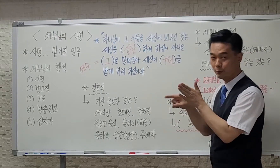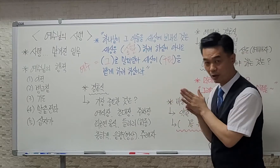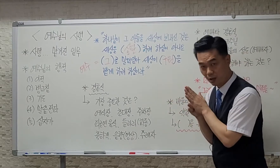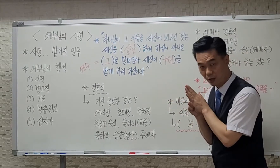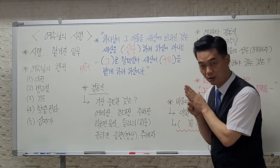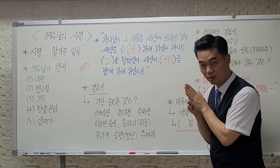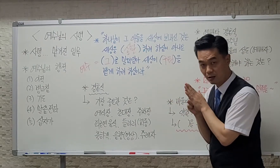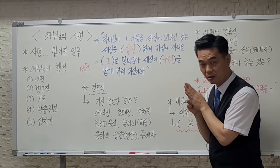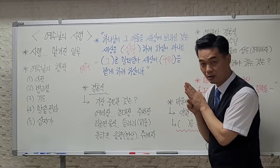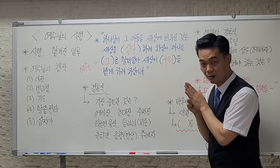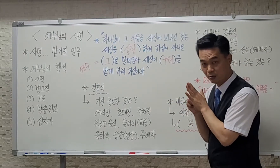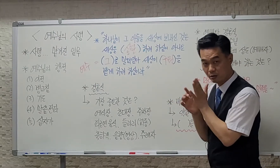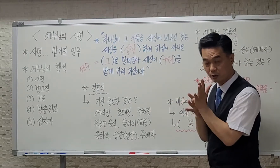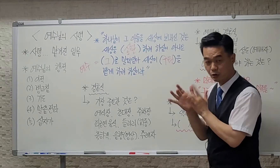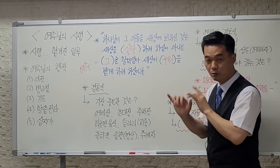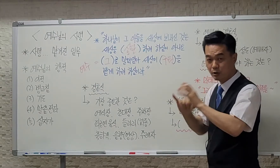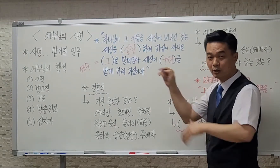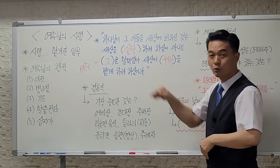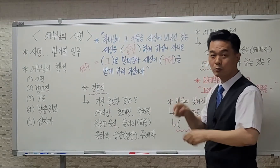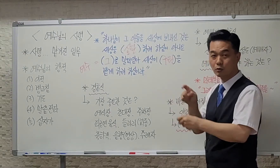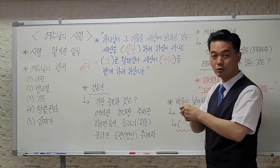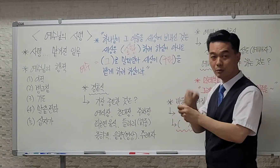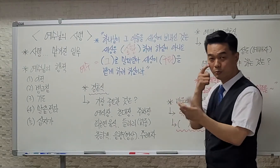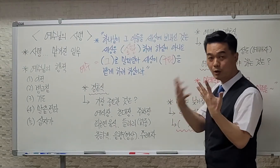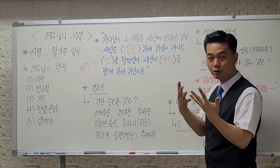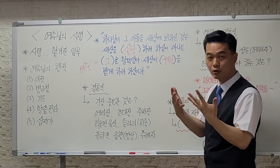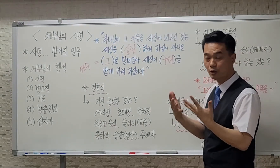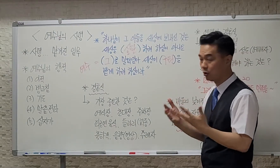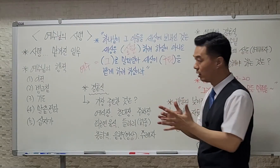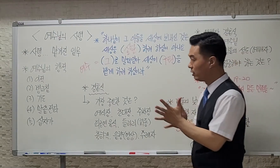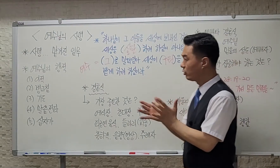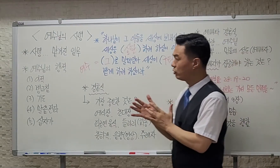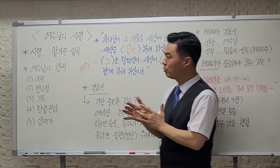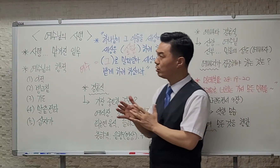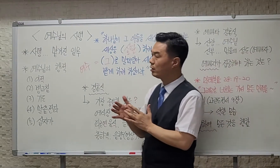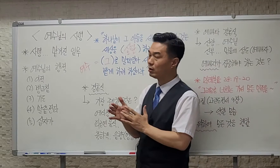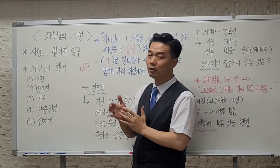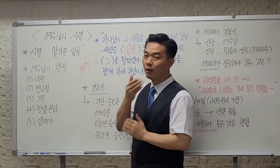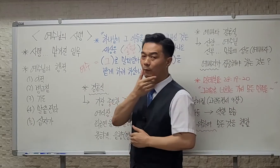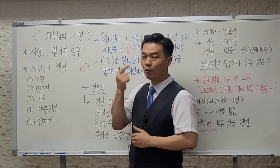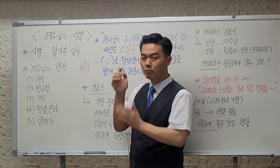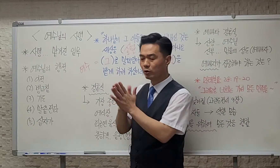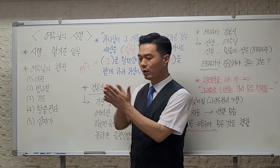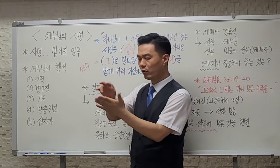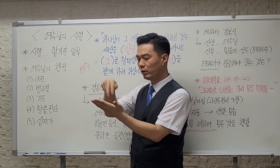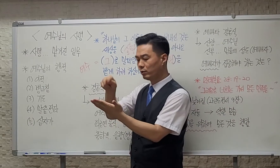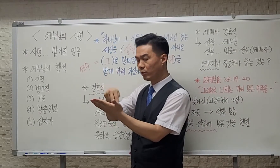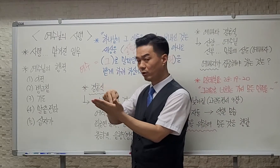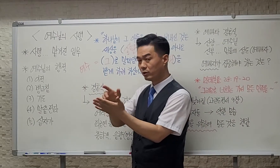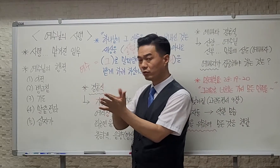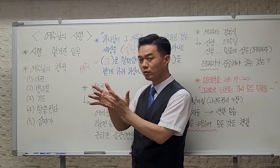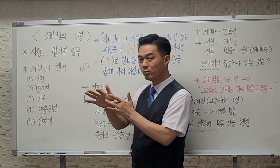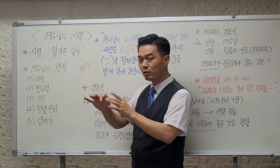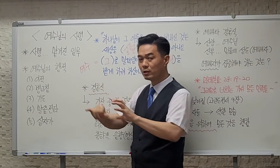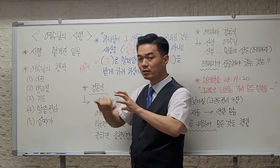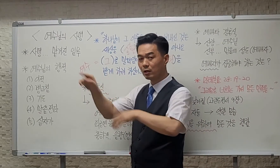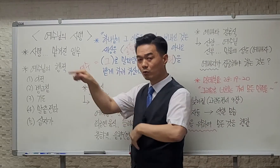하심이라. 예수님이 세상에 오신 목적이 분명하죠. 예수님이 복음서 내용을 읽으면 예수님이 이 세상에